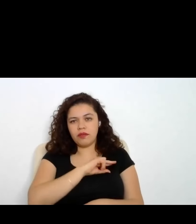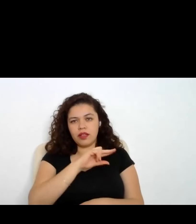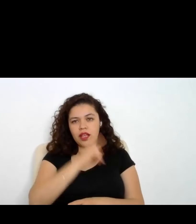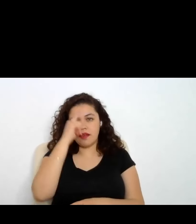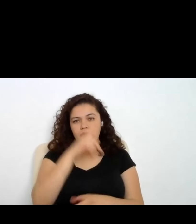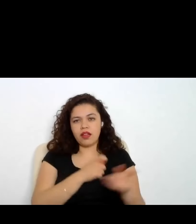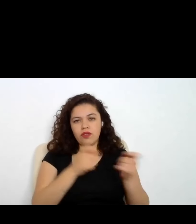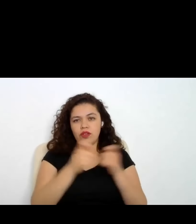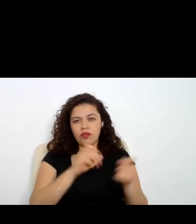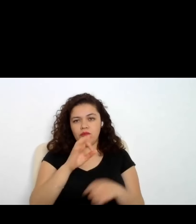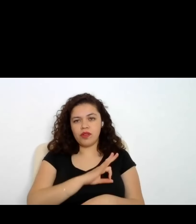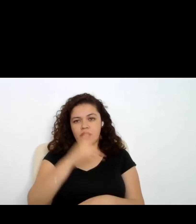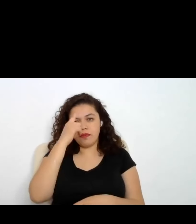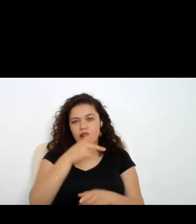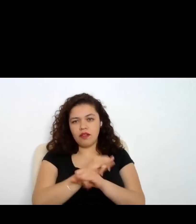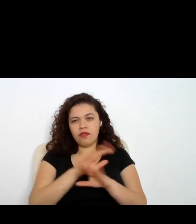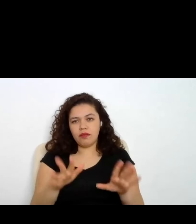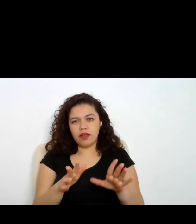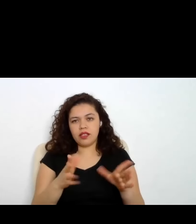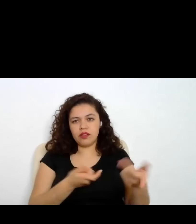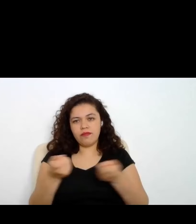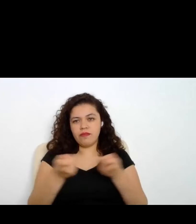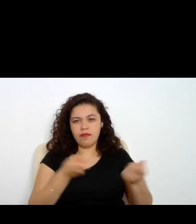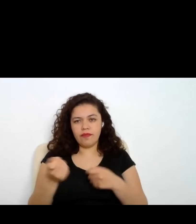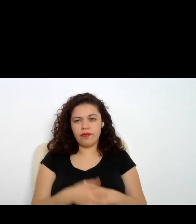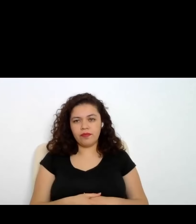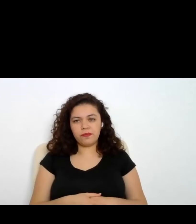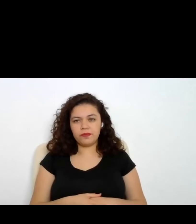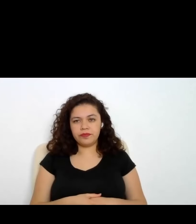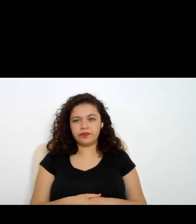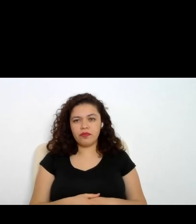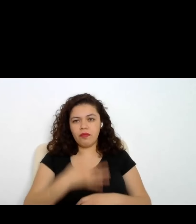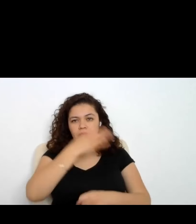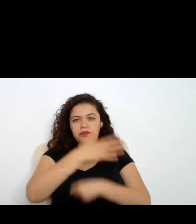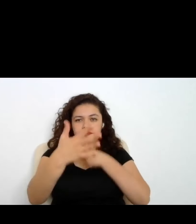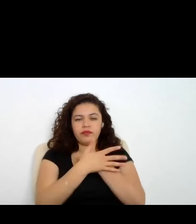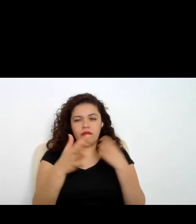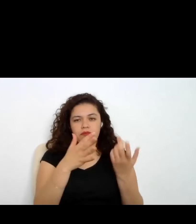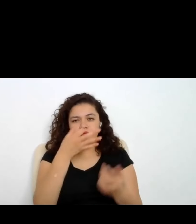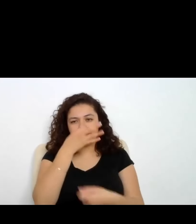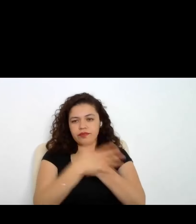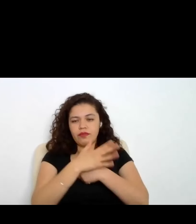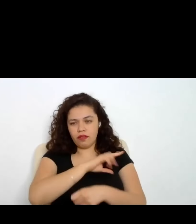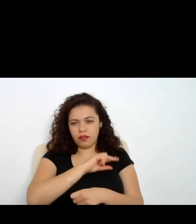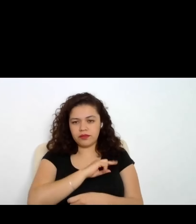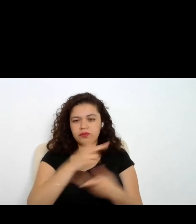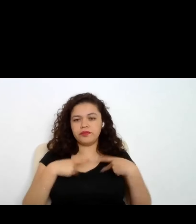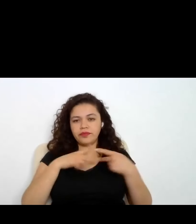el control y disposición de la información que le corresponde. El aviso de privacidad permite al